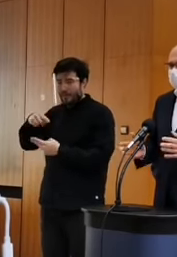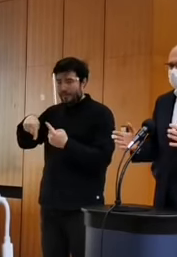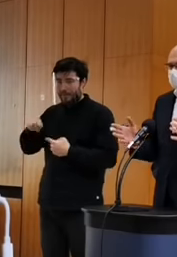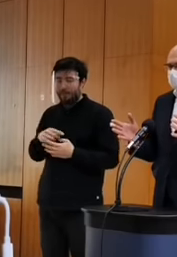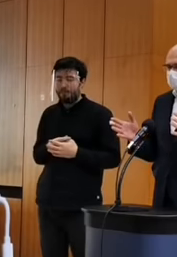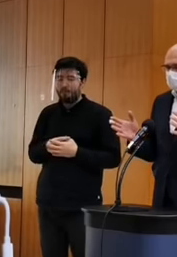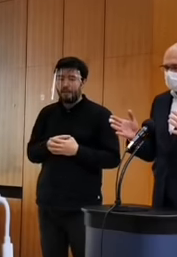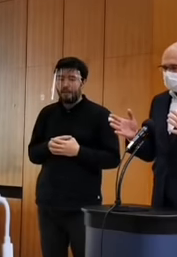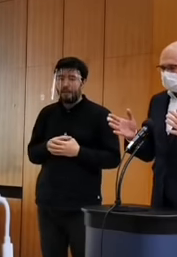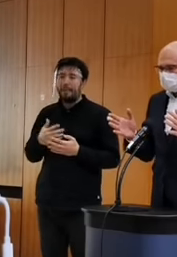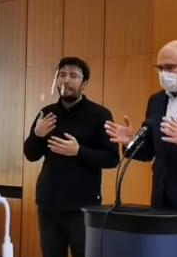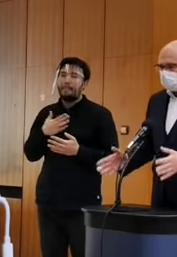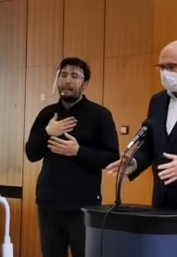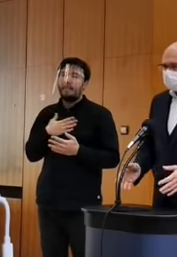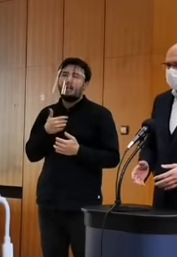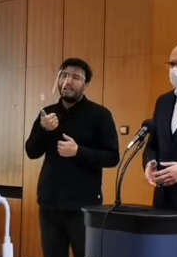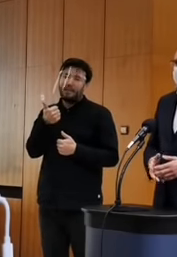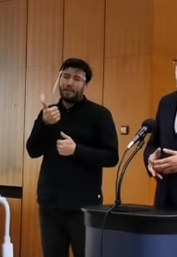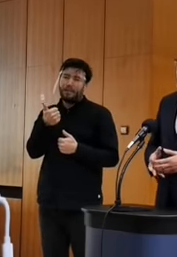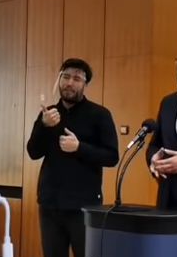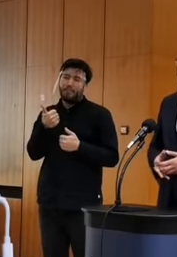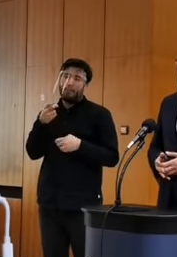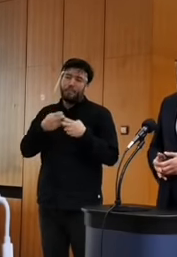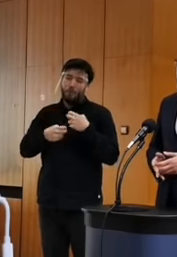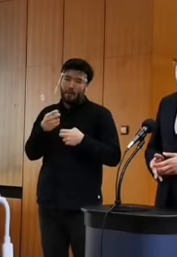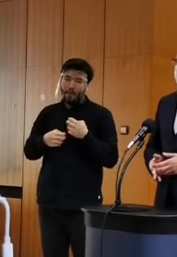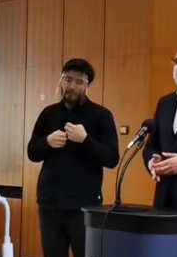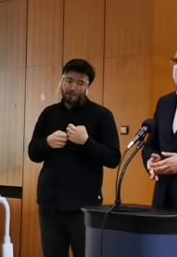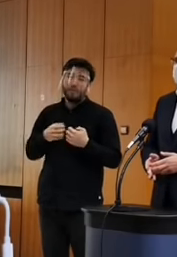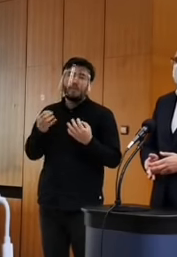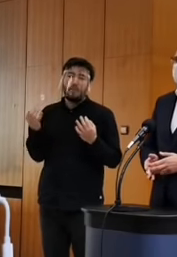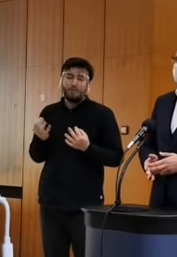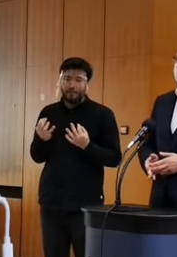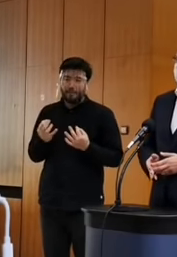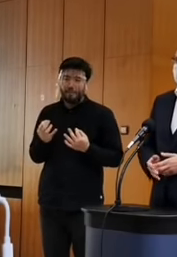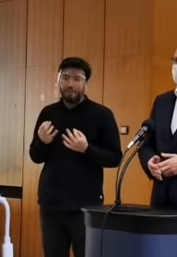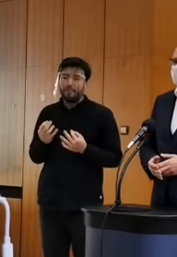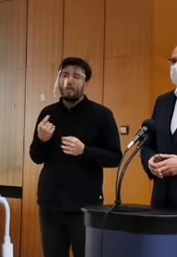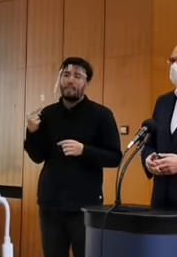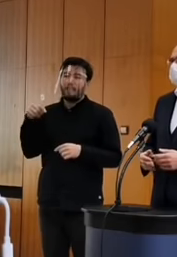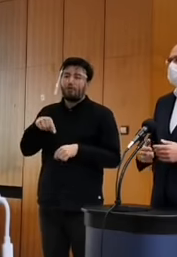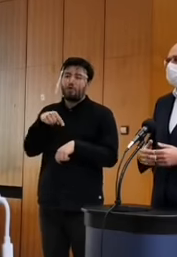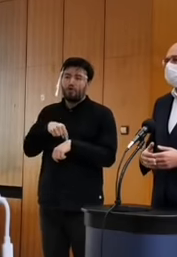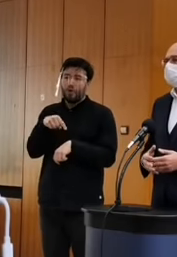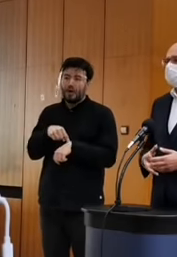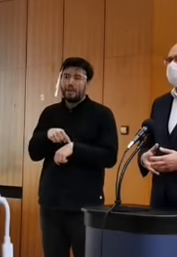Máme tu totiž jeden problém, a to je, že nastal čas,